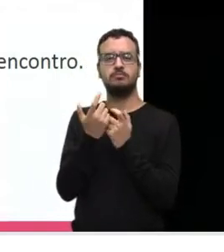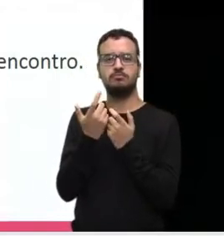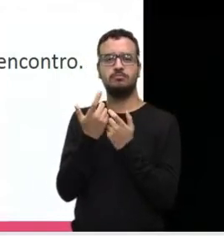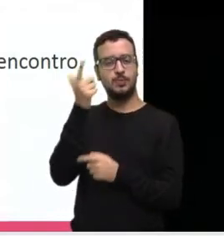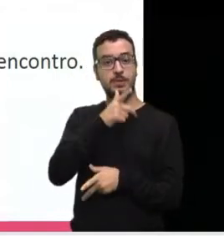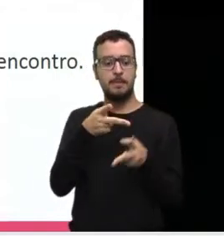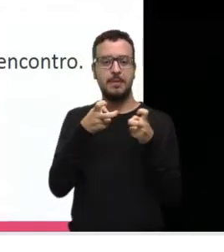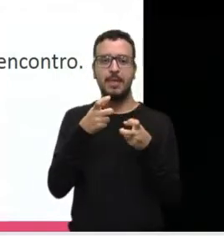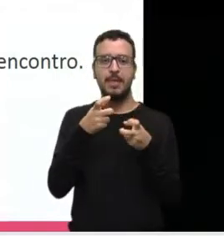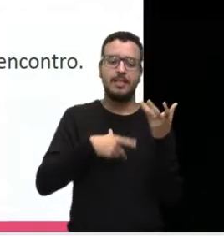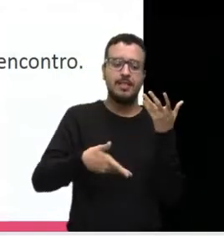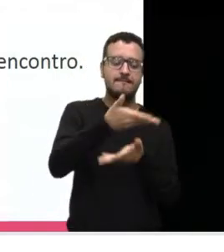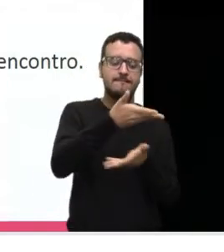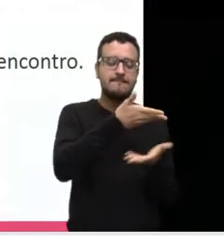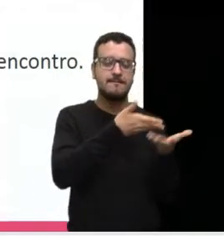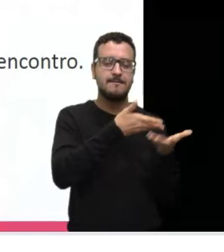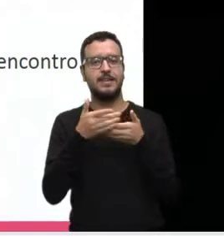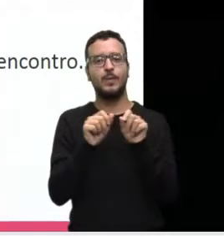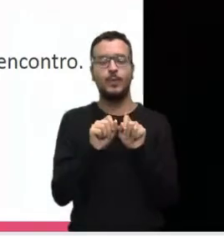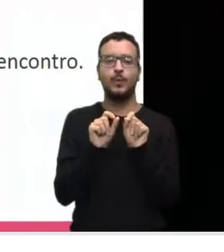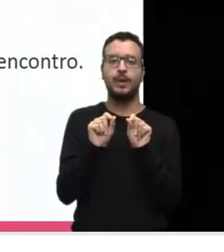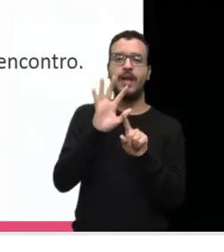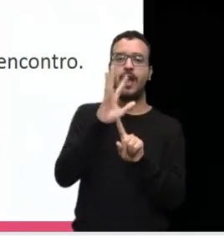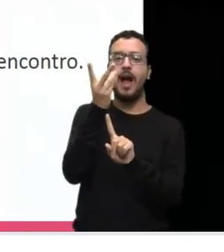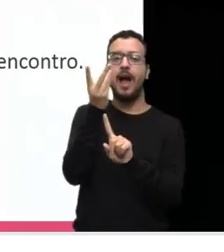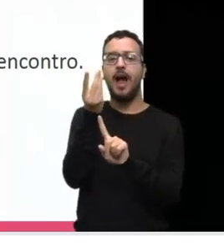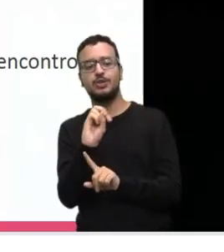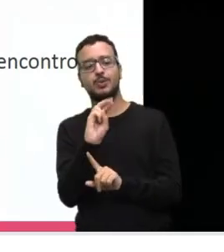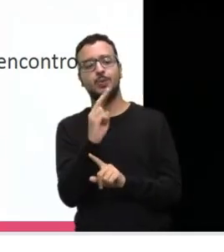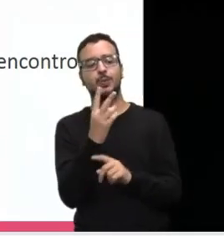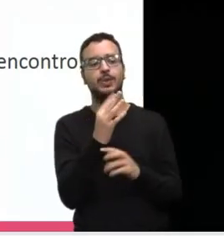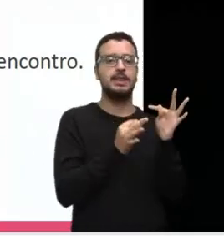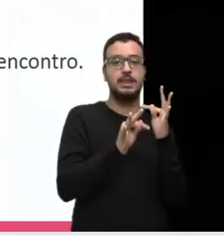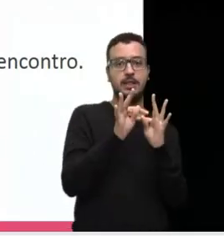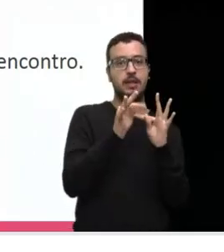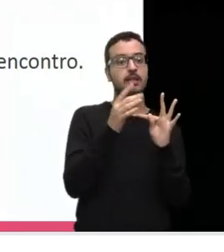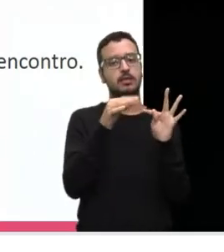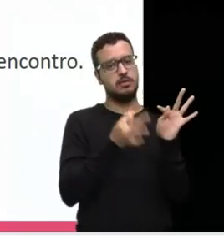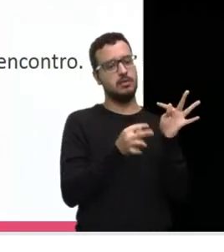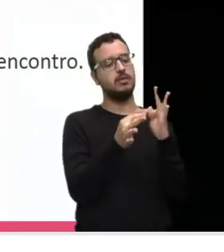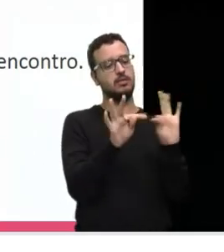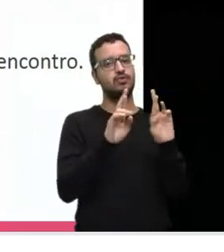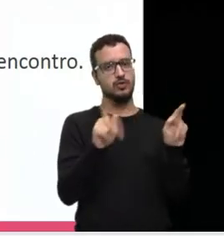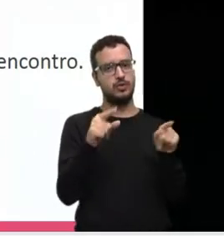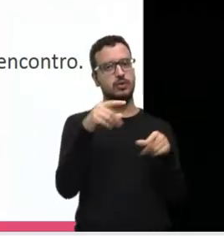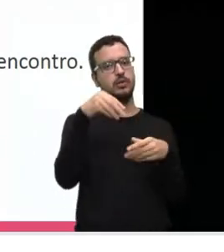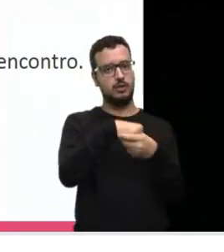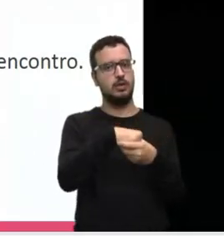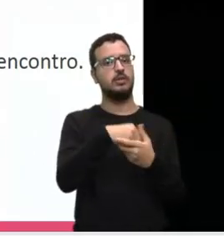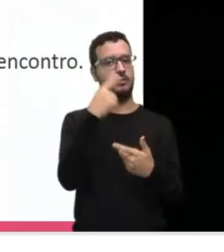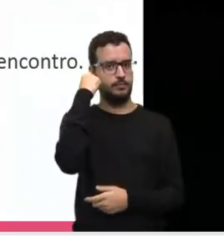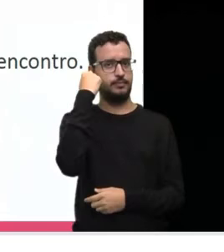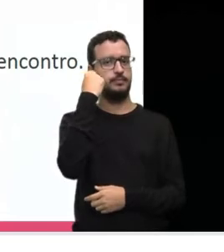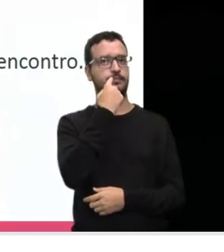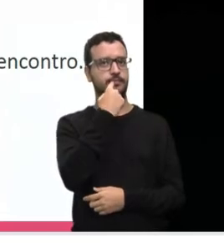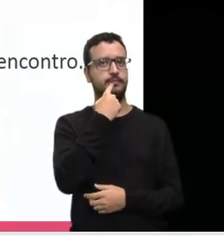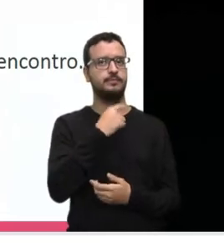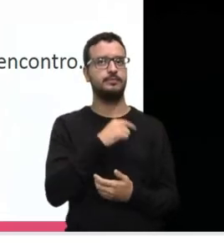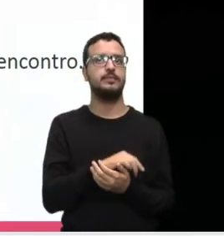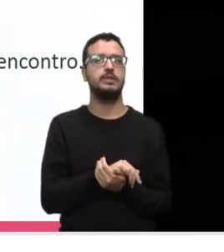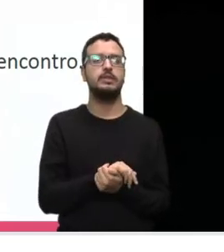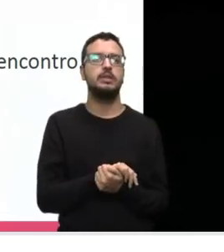interação, das expressões artísticas, do uso da tecnologia, que é diferenciada na rotina, né, de vida diária das pessoas